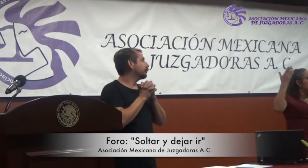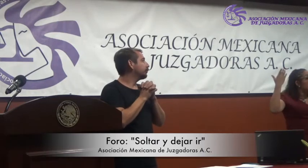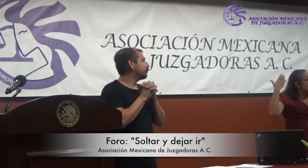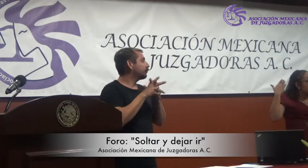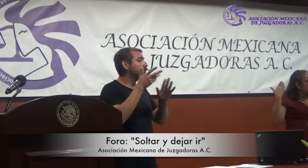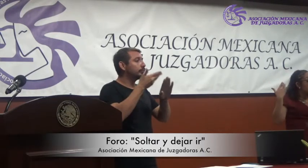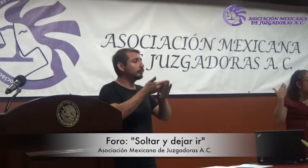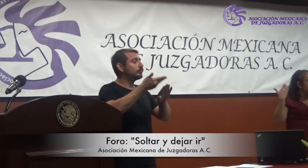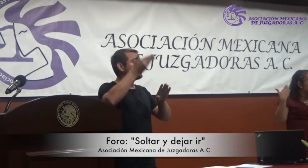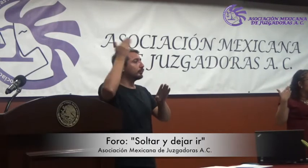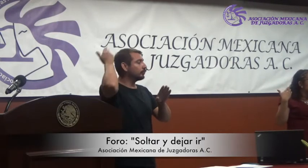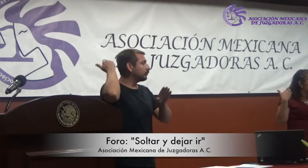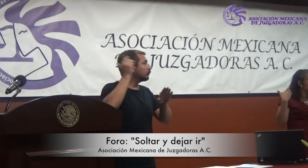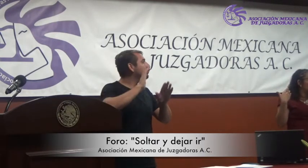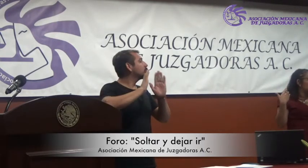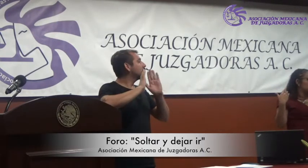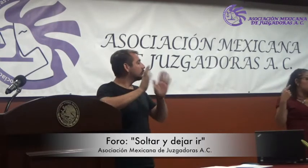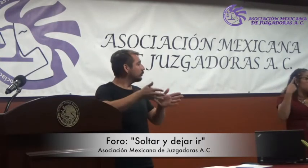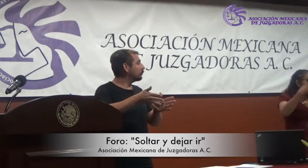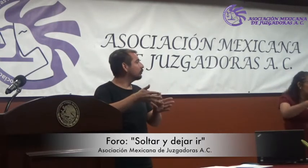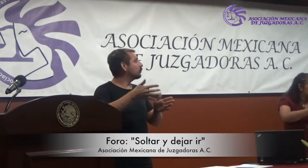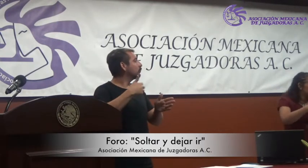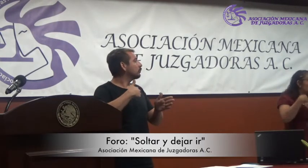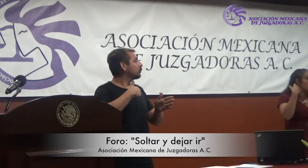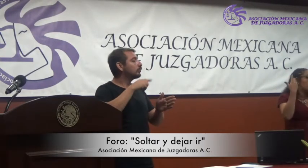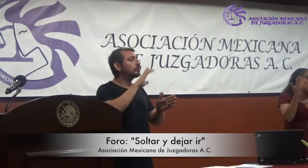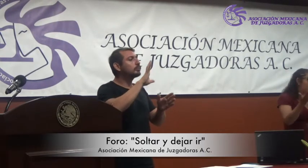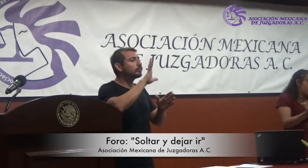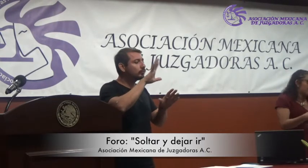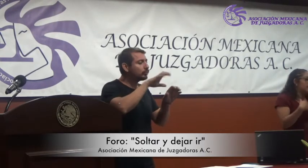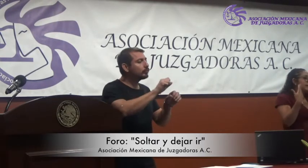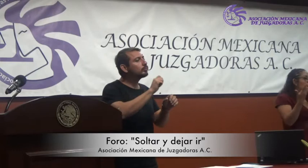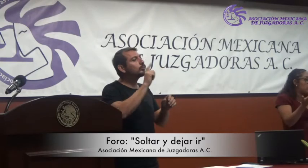hayan tomado anteriormente un